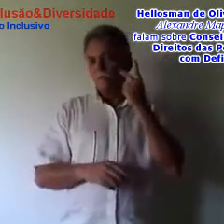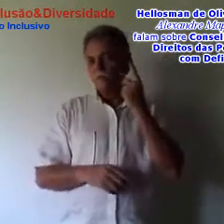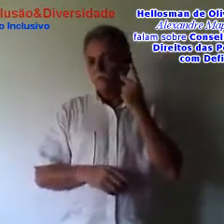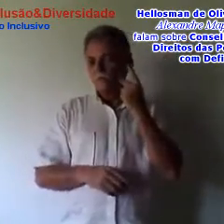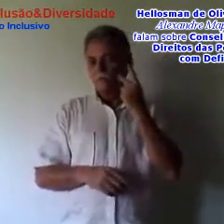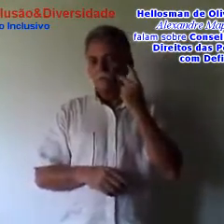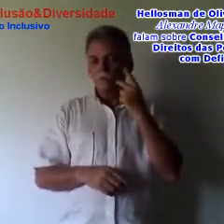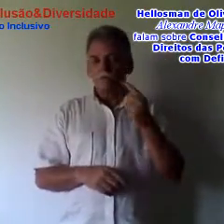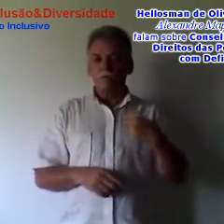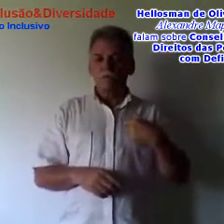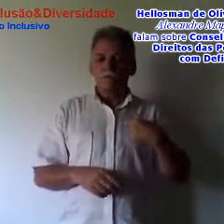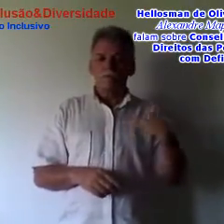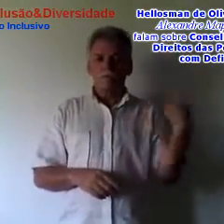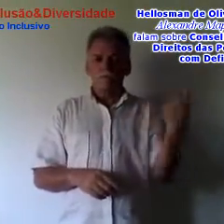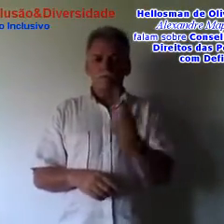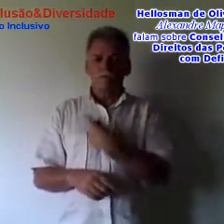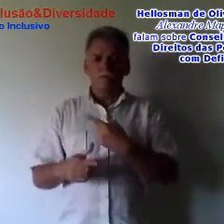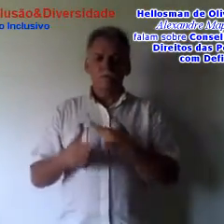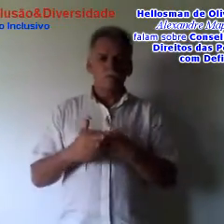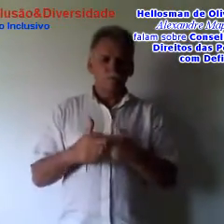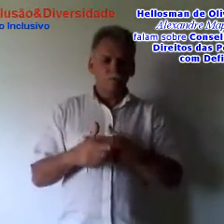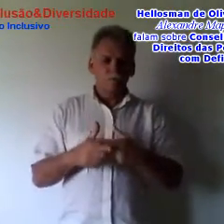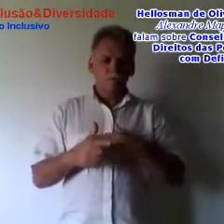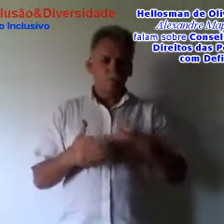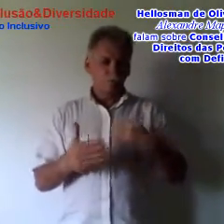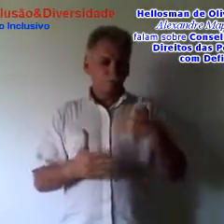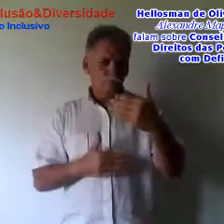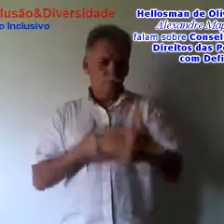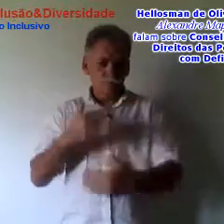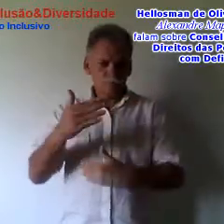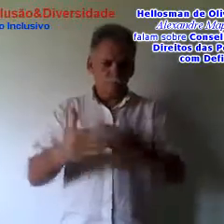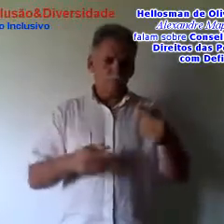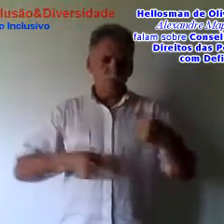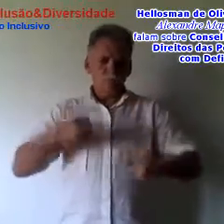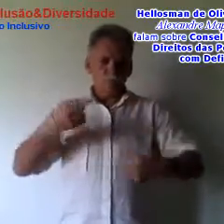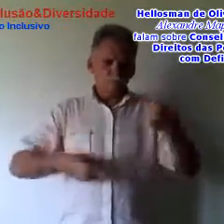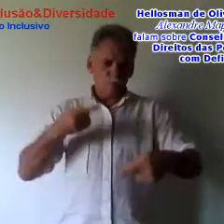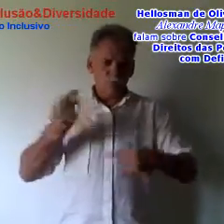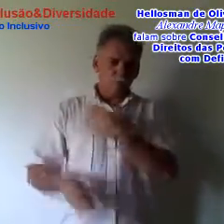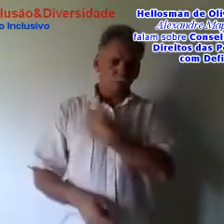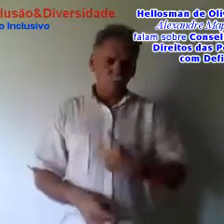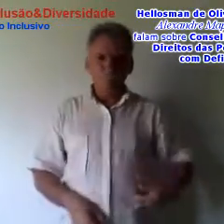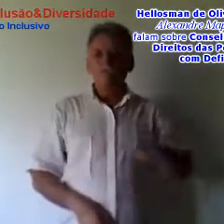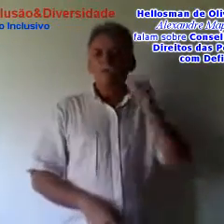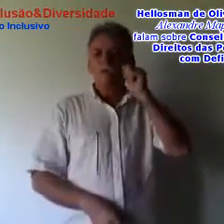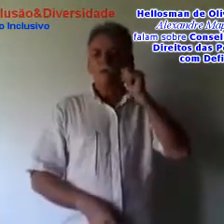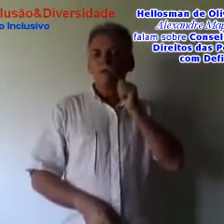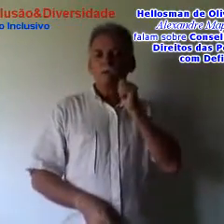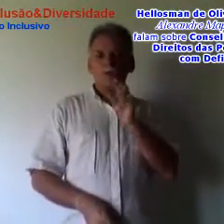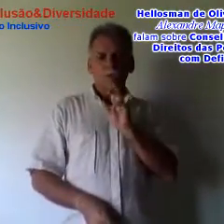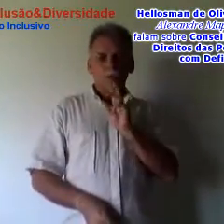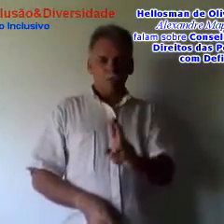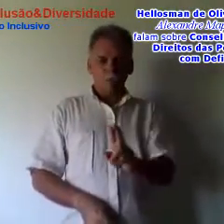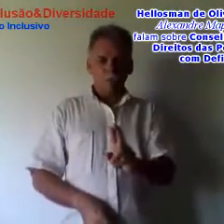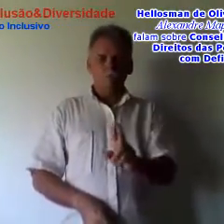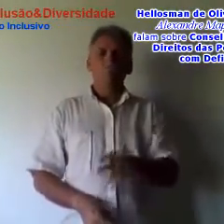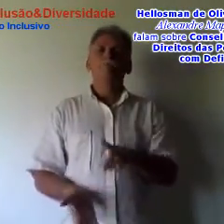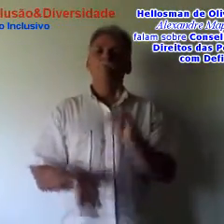temos em relação à efetivação das políticas públicas. É verdade,